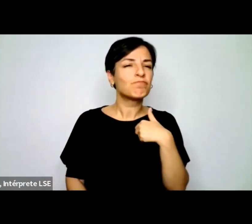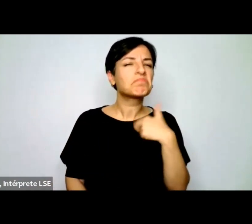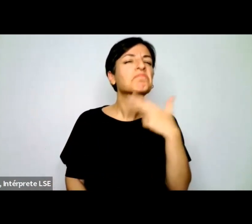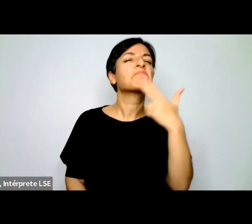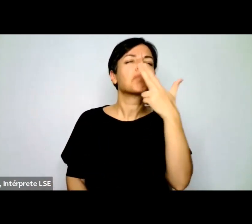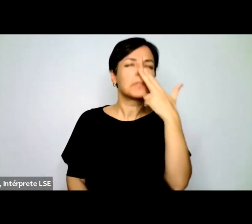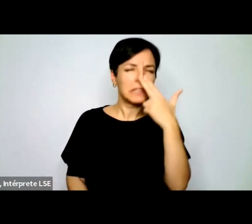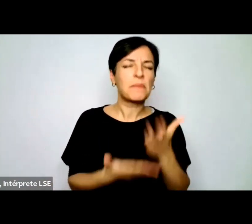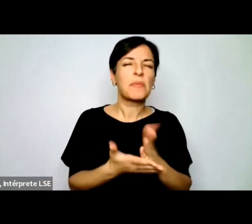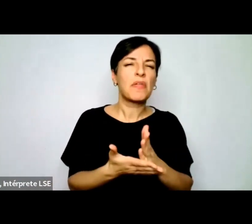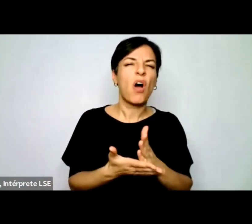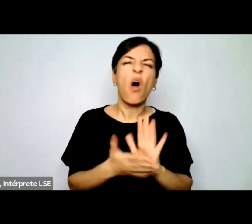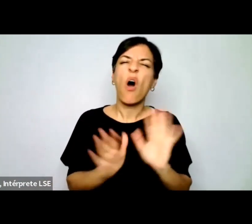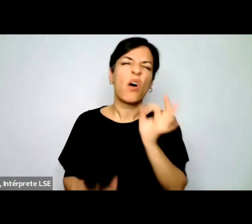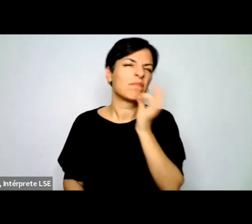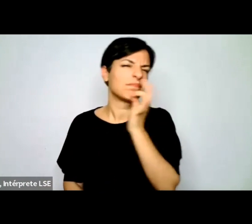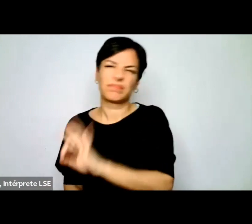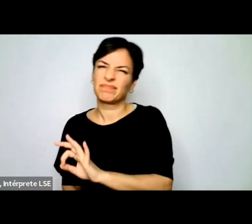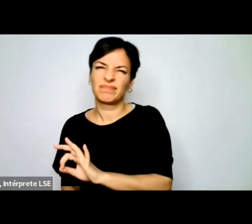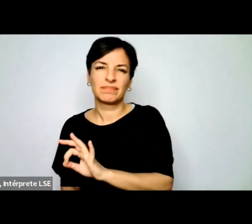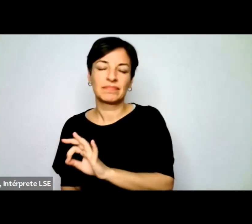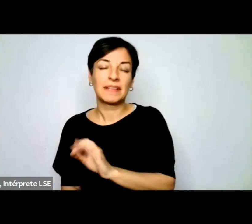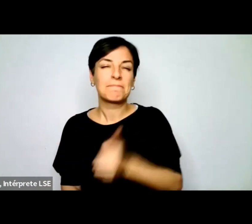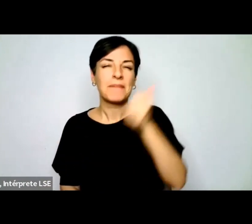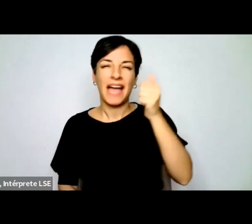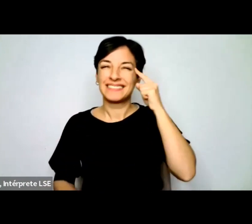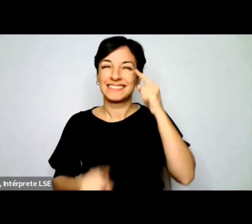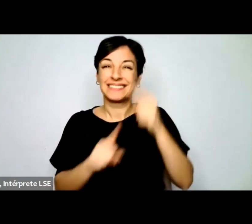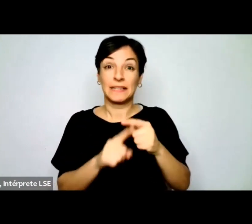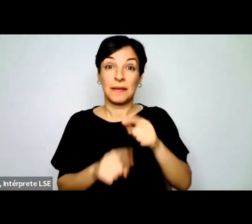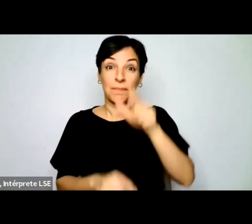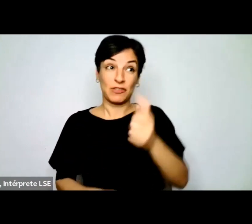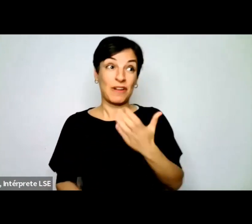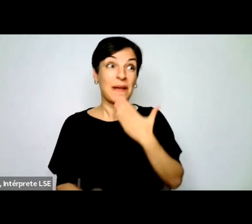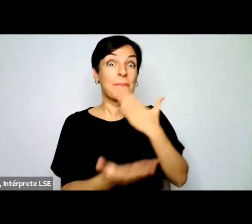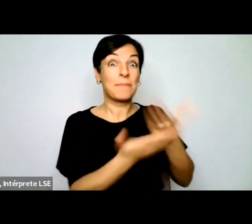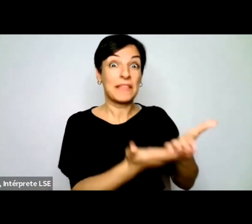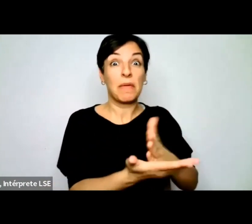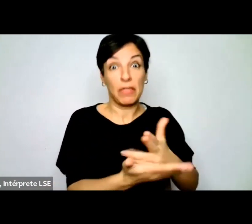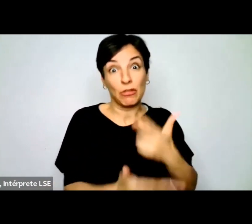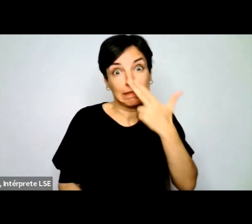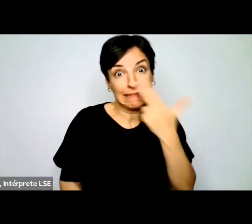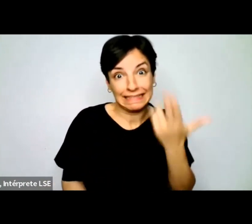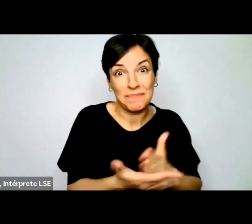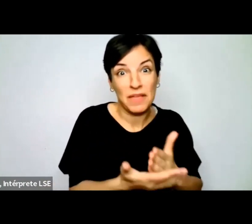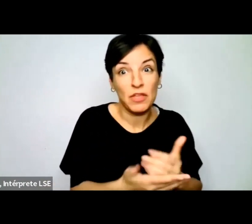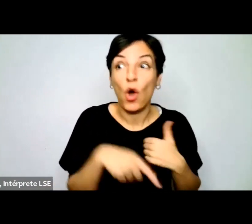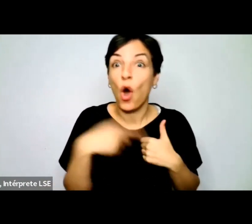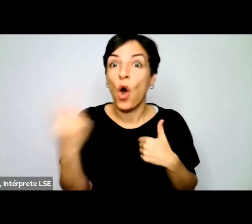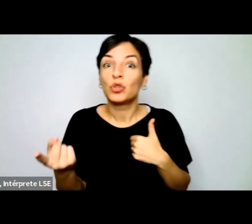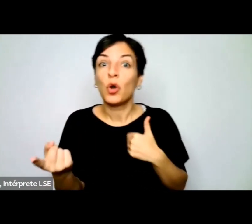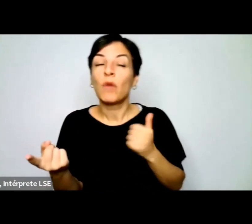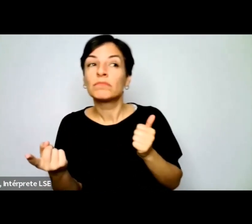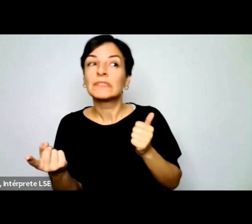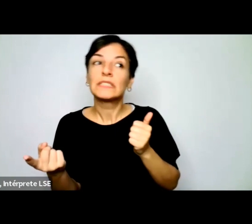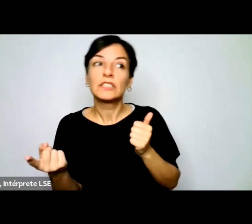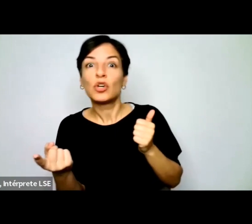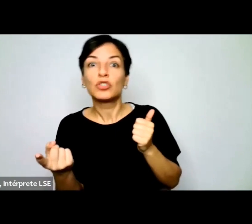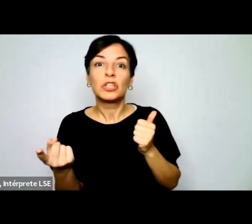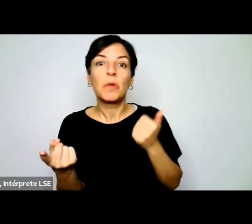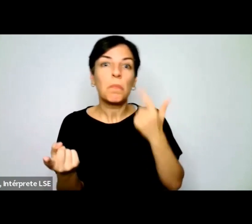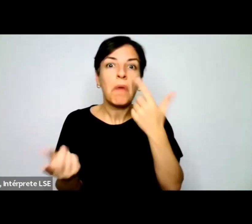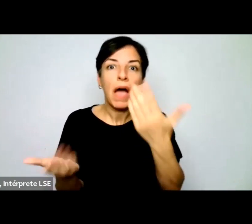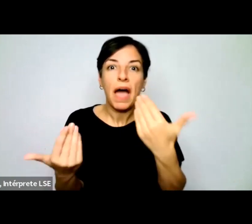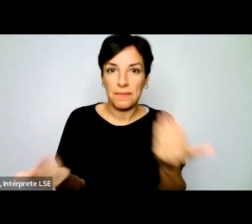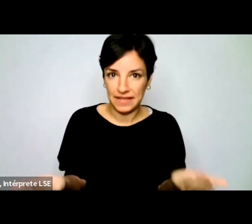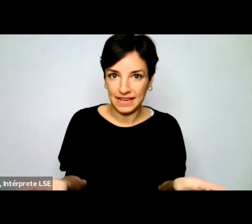en especial la parte solicitada. La parte solicitante, en principio sí que está interesada, pero es para que también pues, haya